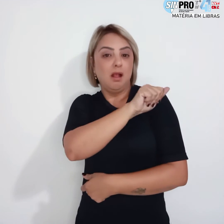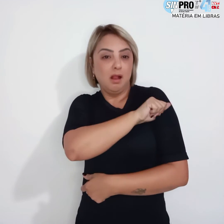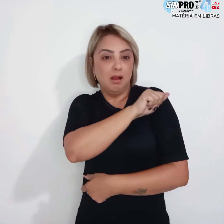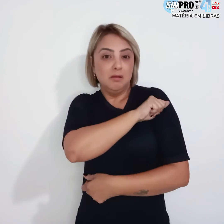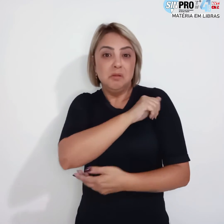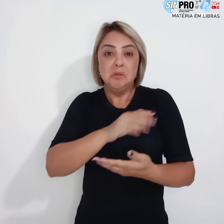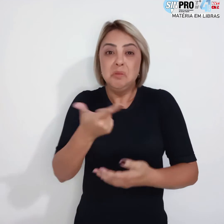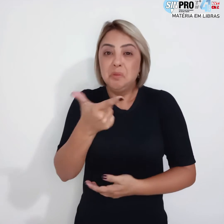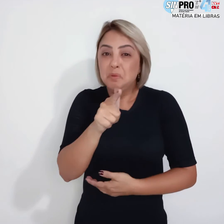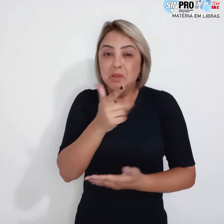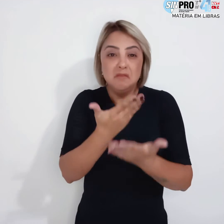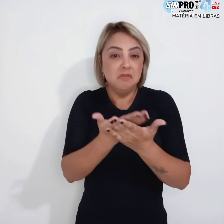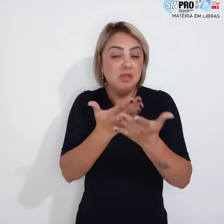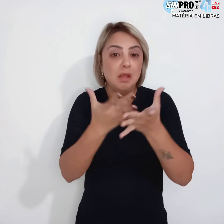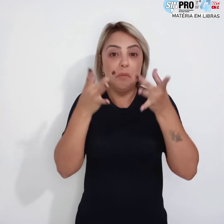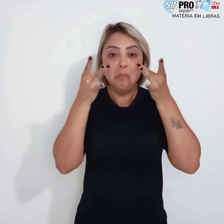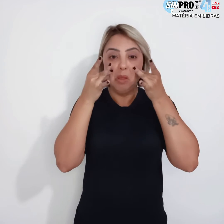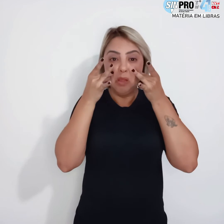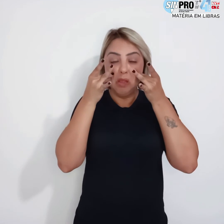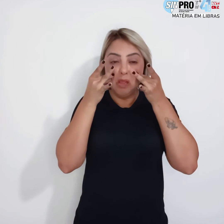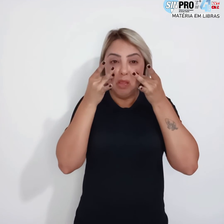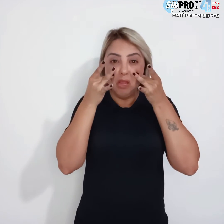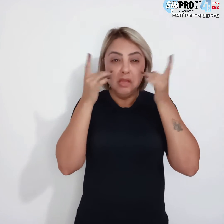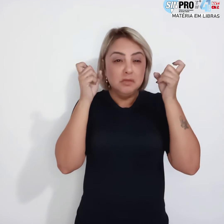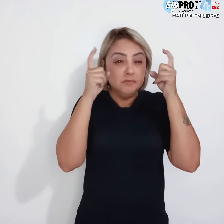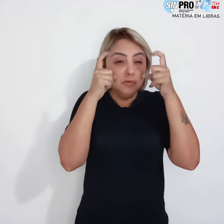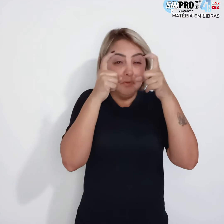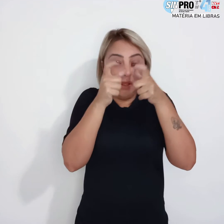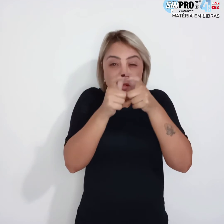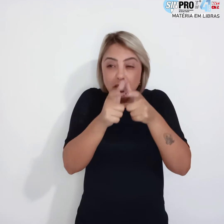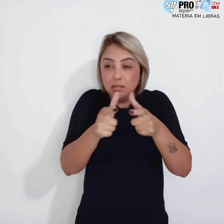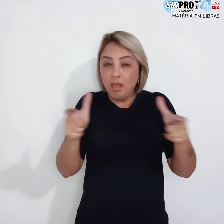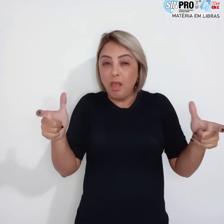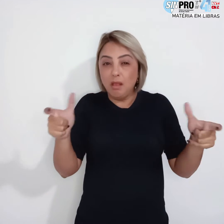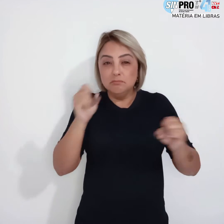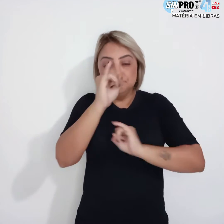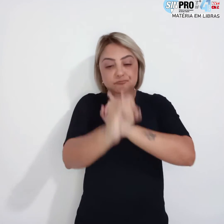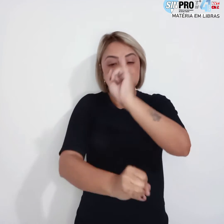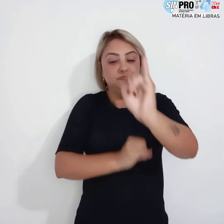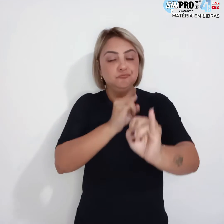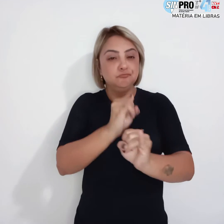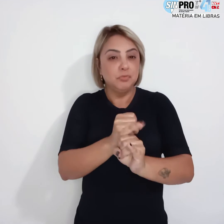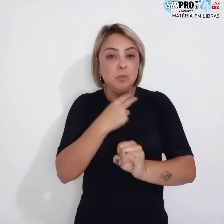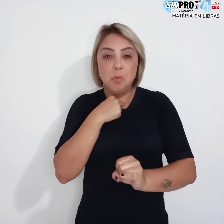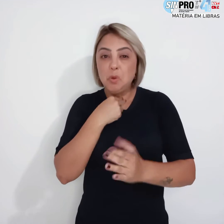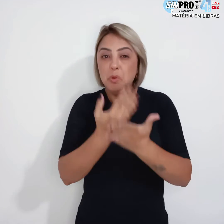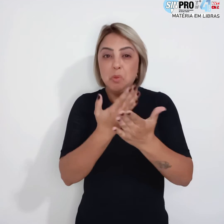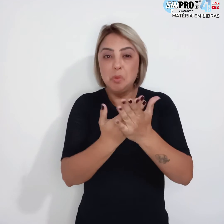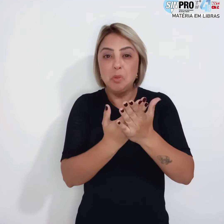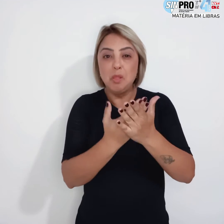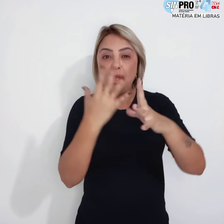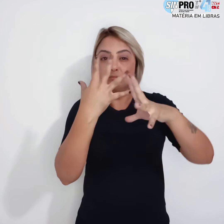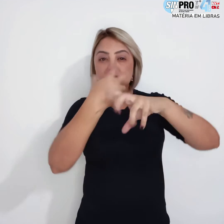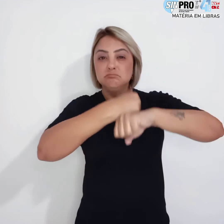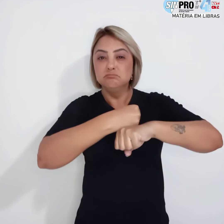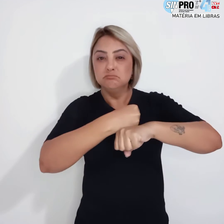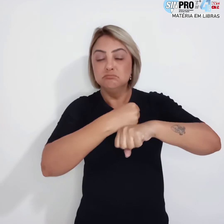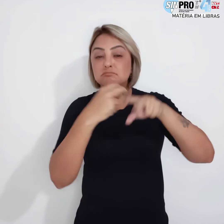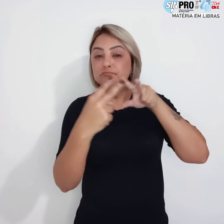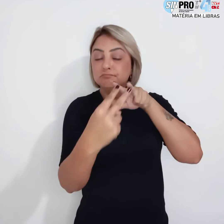aulas presenciais e com enormes dificuldades de conexão para estudar nas aulas virtuais, além da